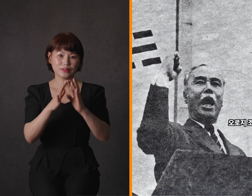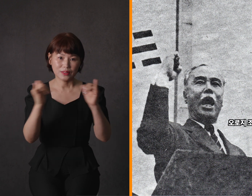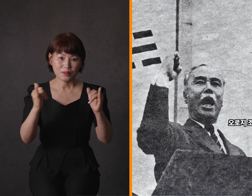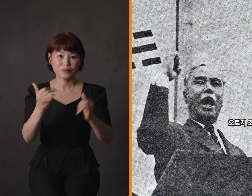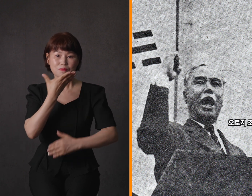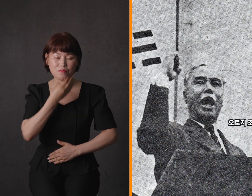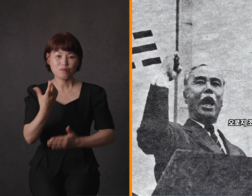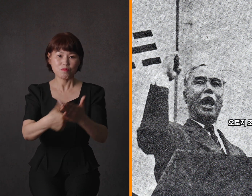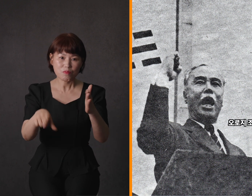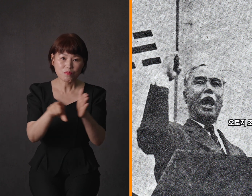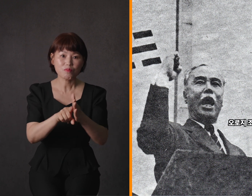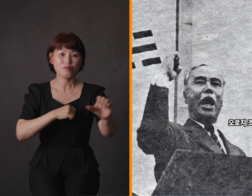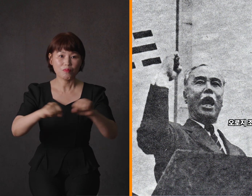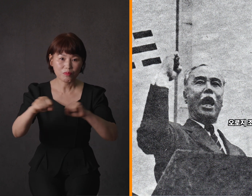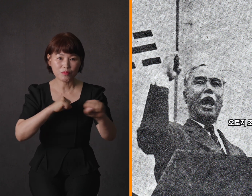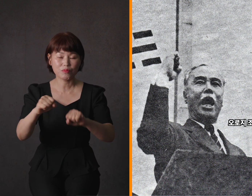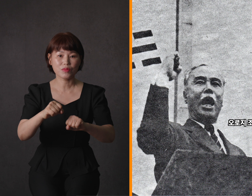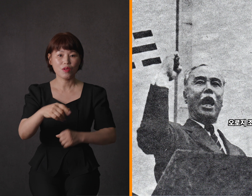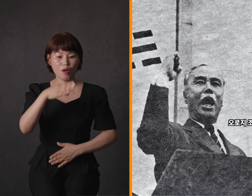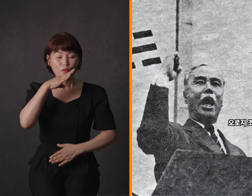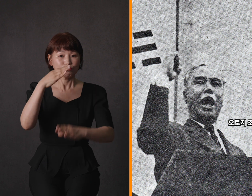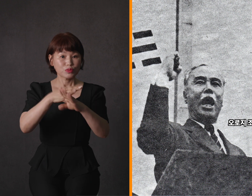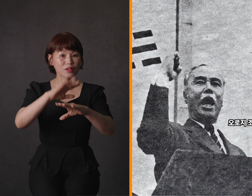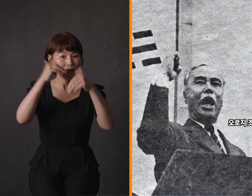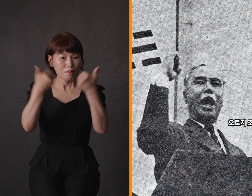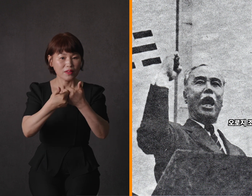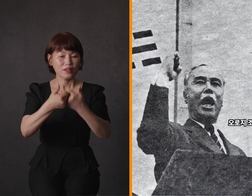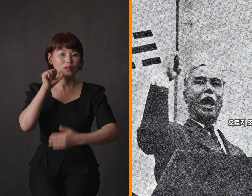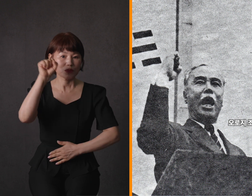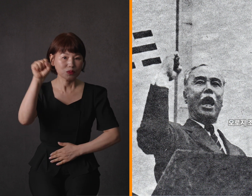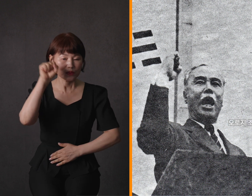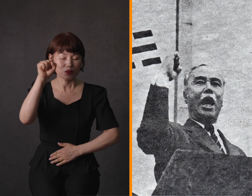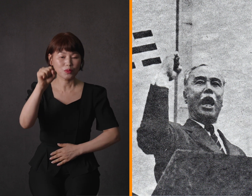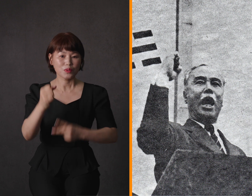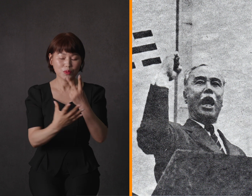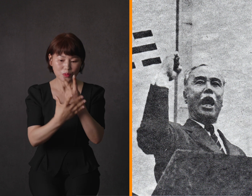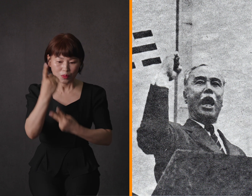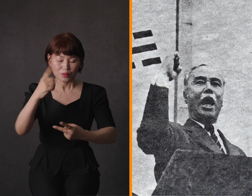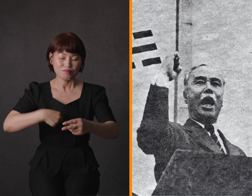것이고 공산운동에 참여한 것도 조선의 독립만을 위한 것이었소.